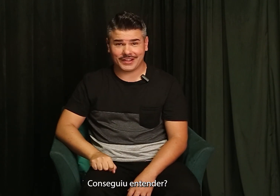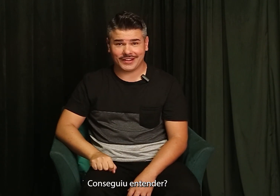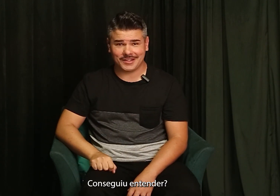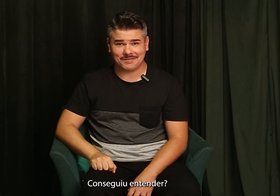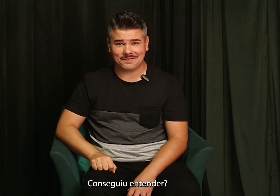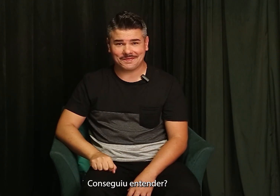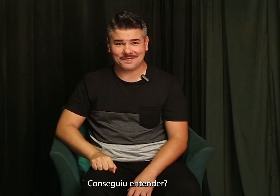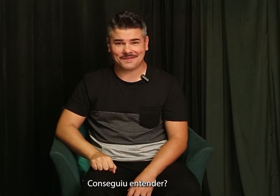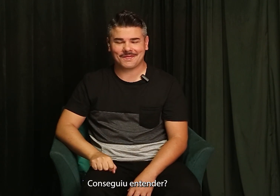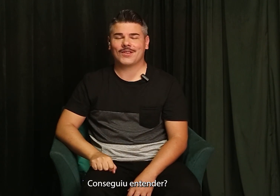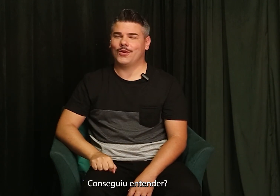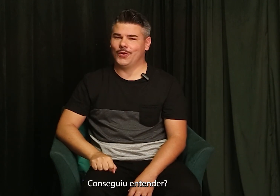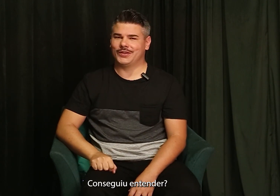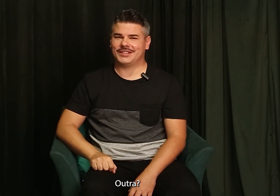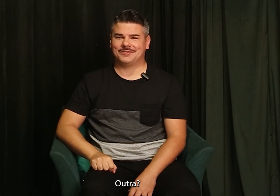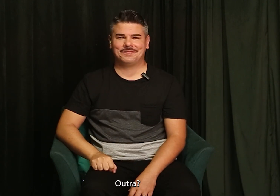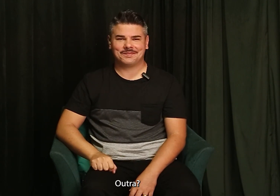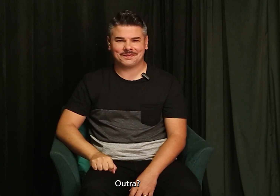Conseguiu entender? Outra.